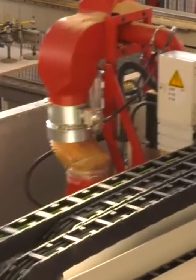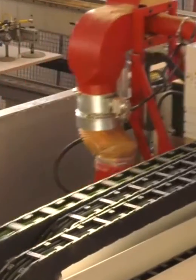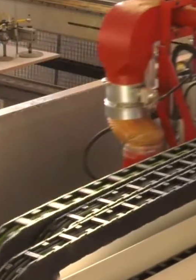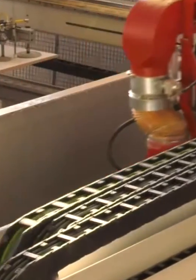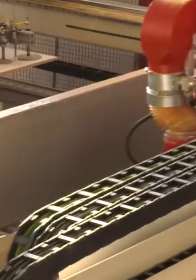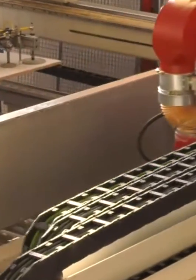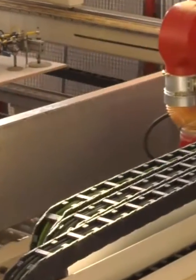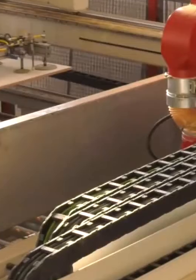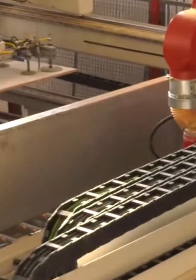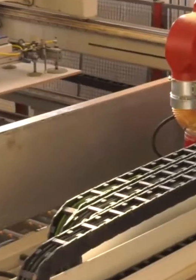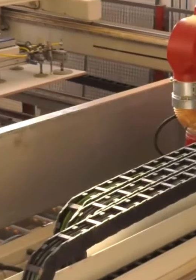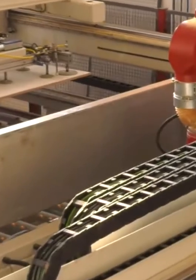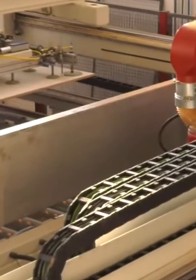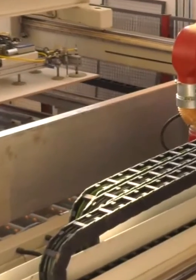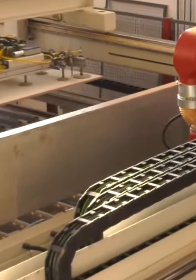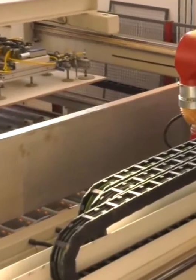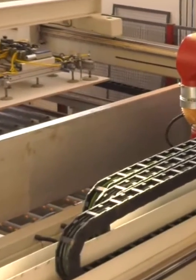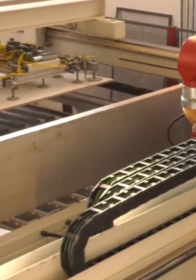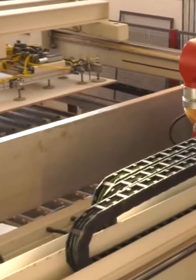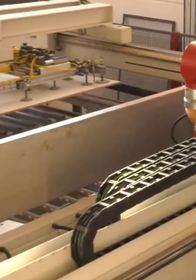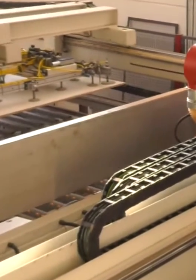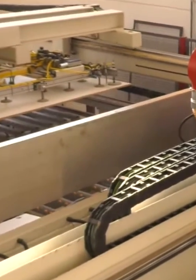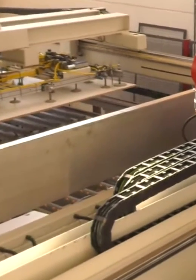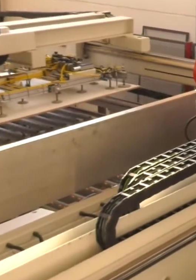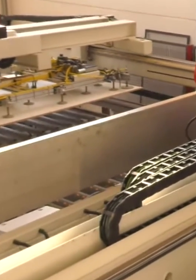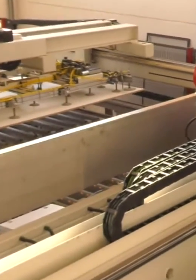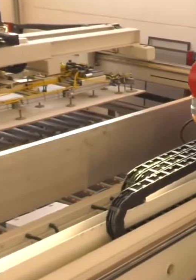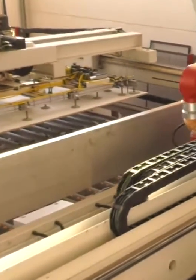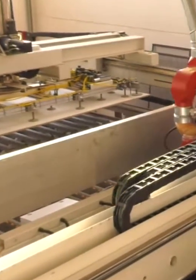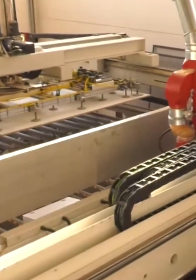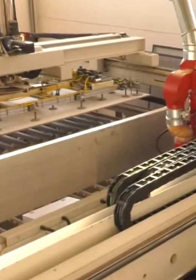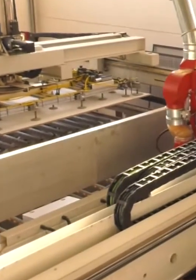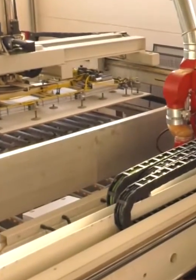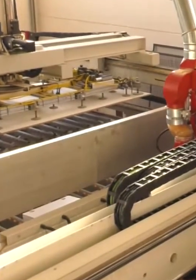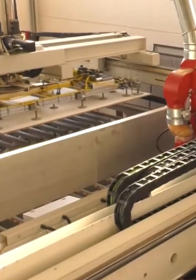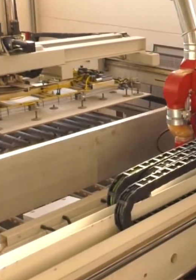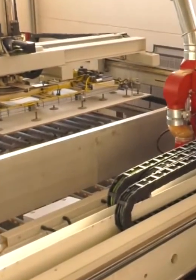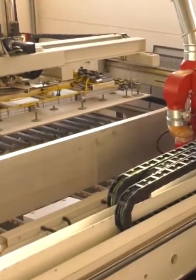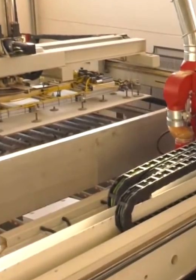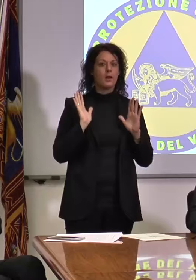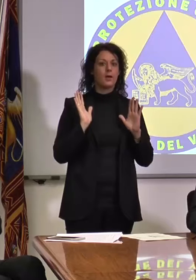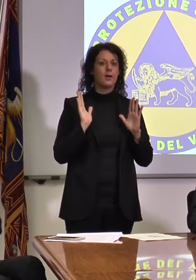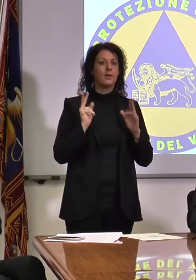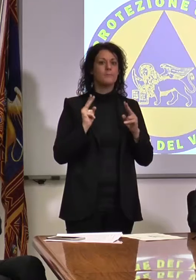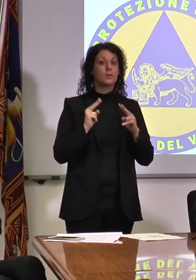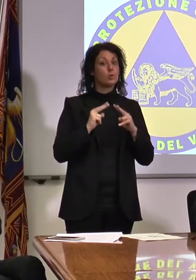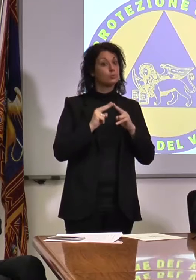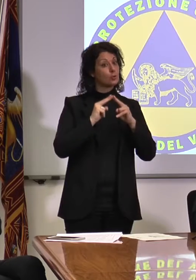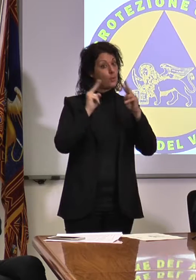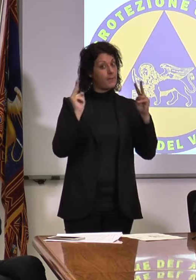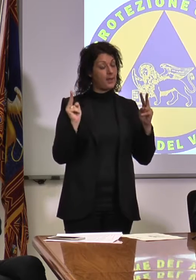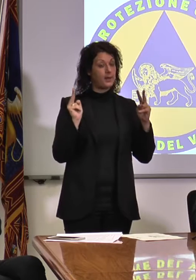Superiore della Sanità, di cui Zaia dice di non sapere nulla. Non ve lo so dire, ma abbiamo scoperto un nuovo